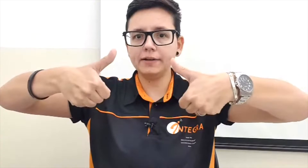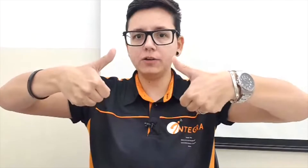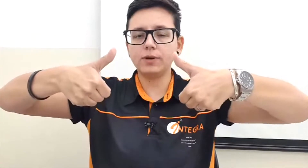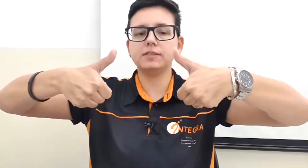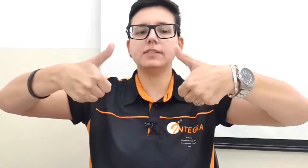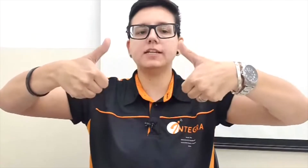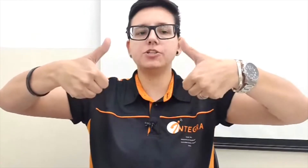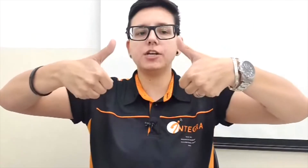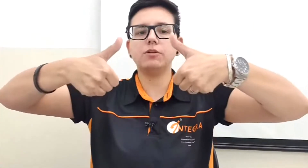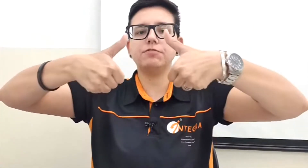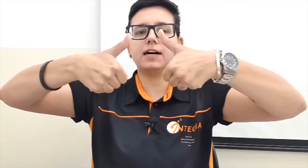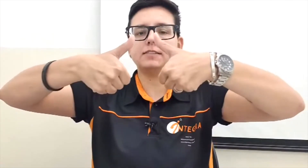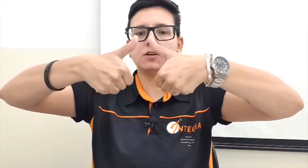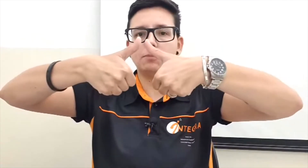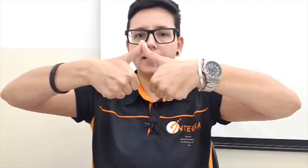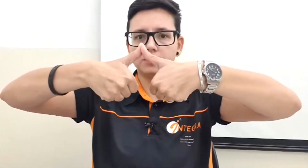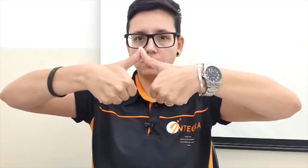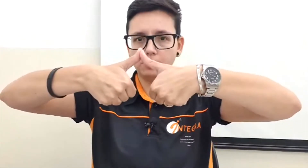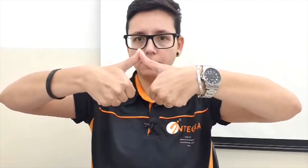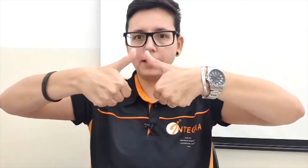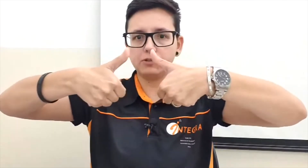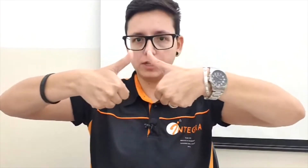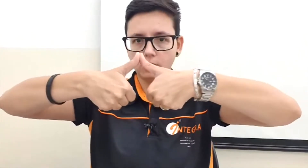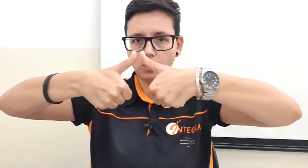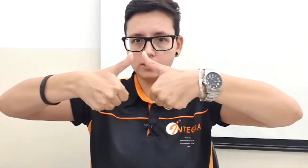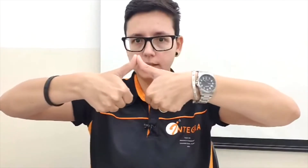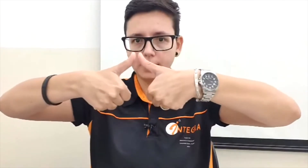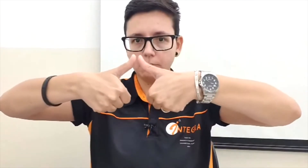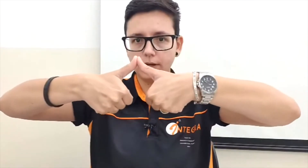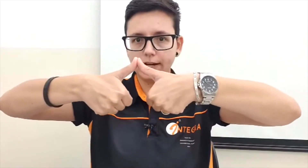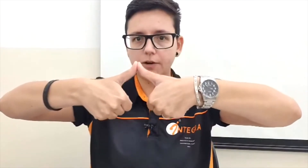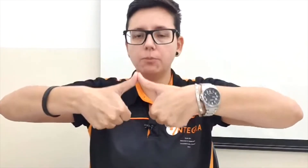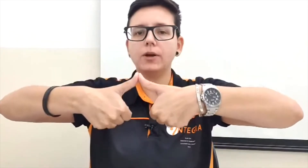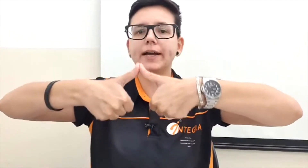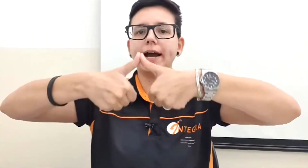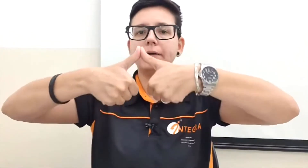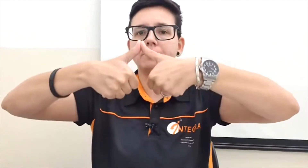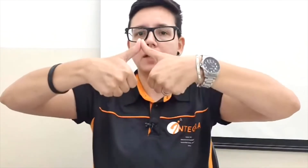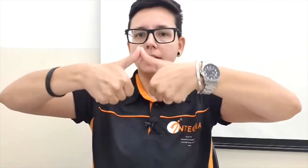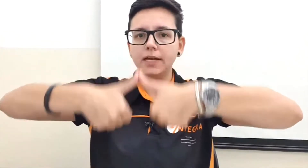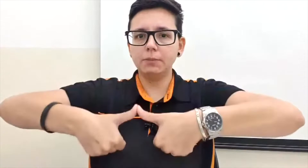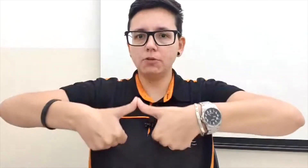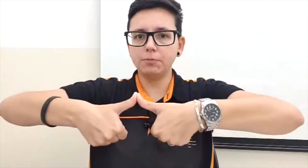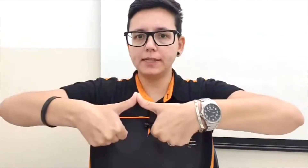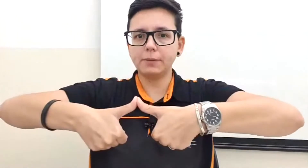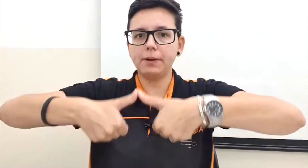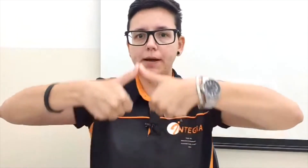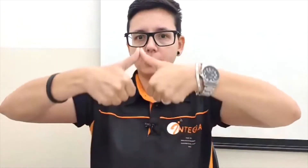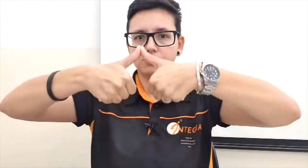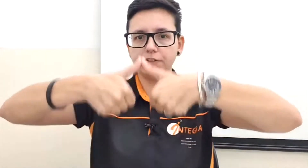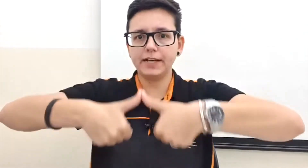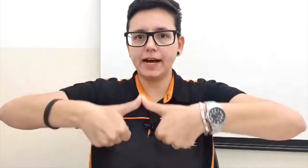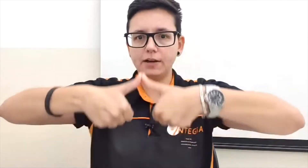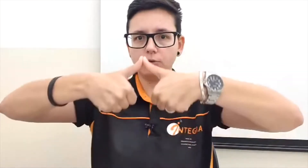guardam esse dedinho e fazem o mesmo movimento. Encosta aqui polegar com polegar e movimenta para baixo, ficar ou